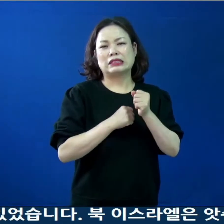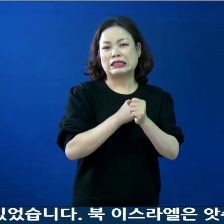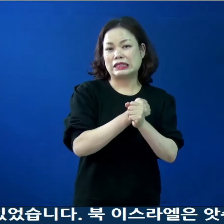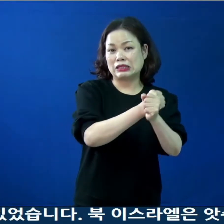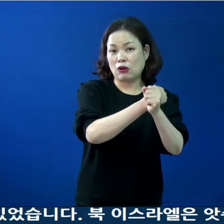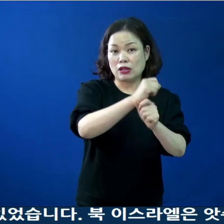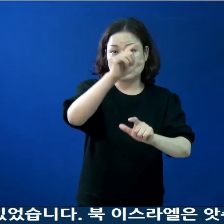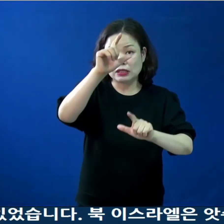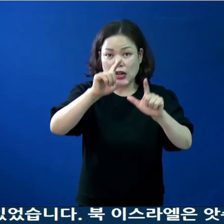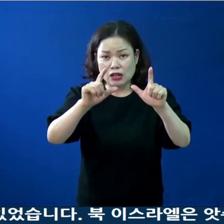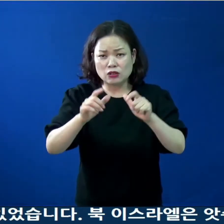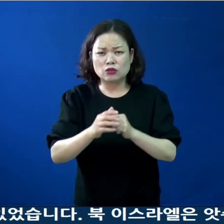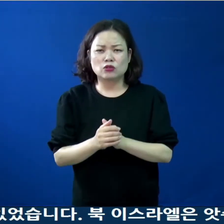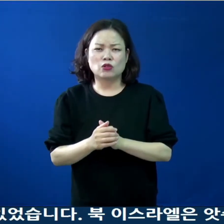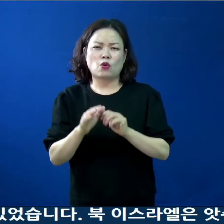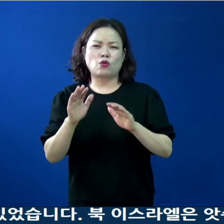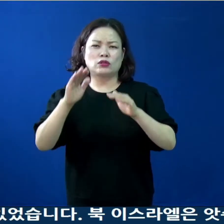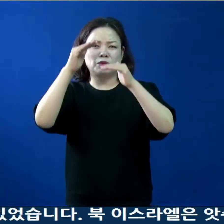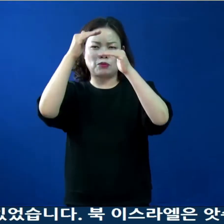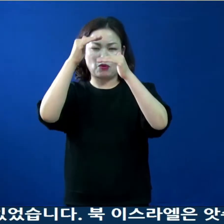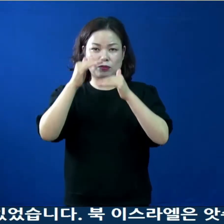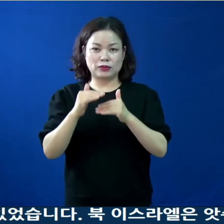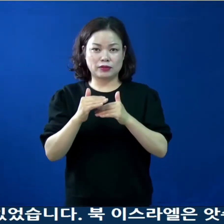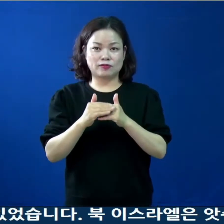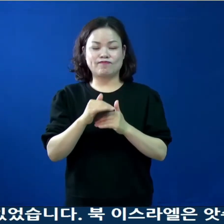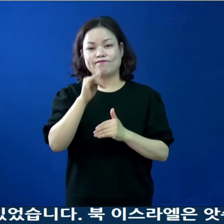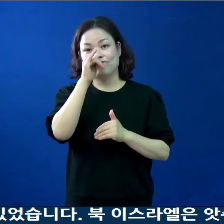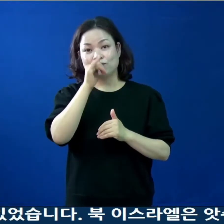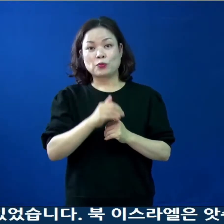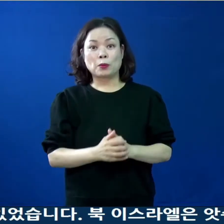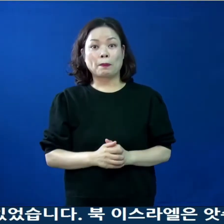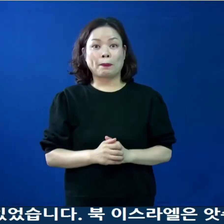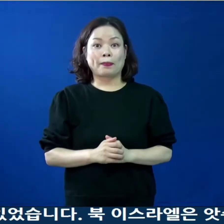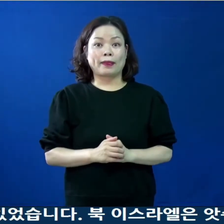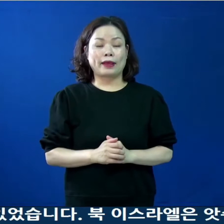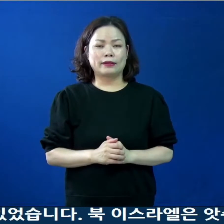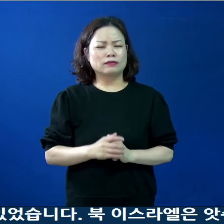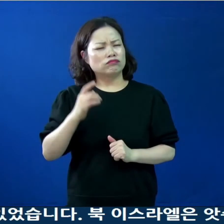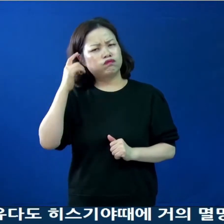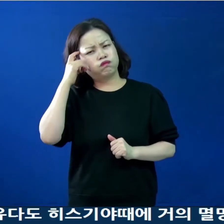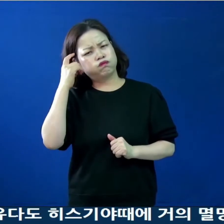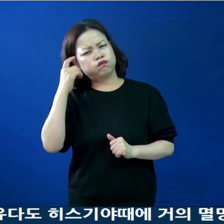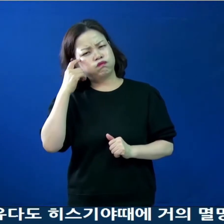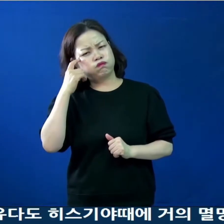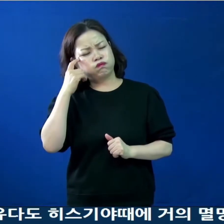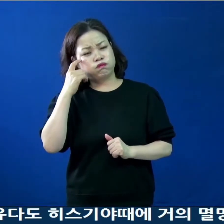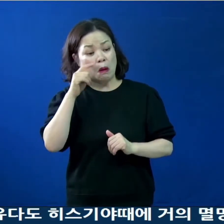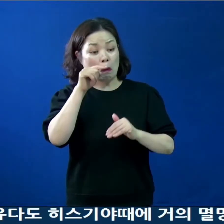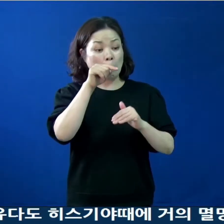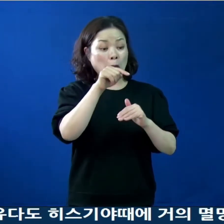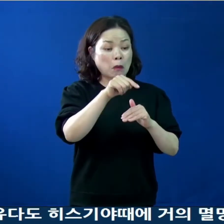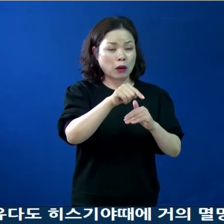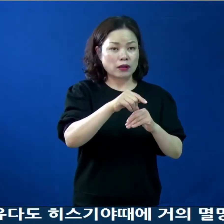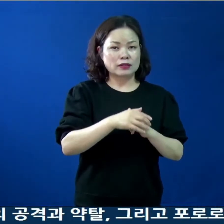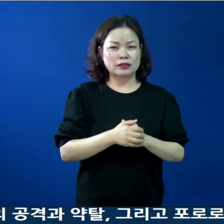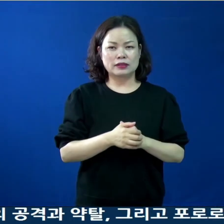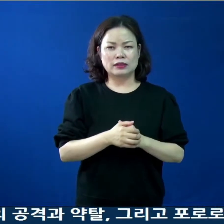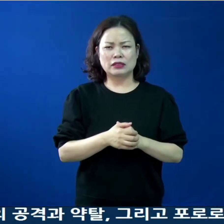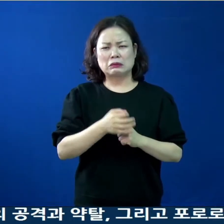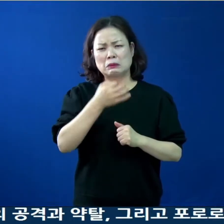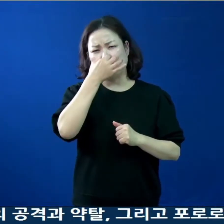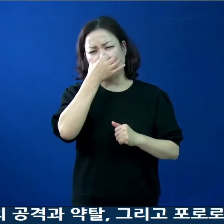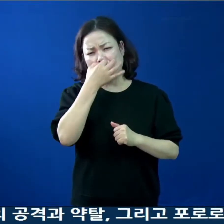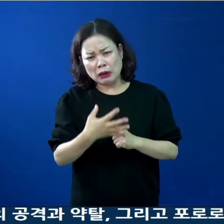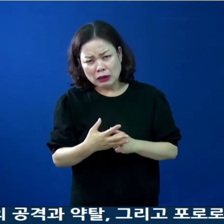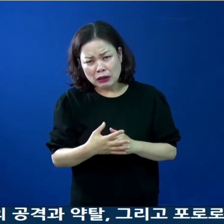속에서 오늘 본문이 이제 조명되어지는 것이죠. 생각해 보면 밖으로 이렇게